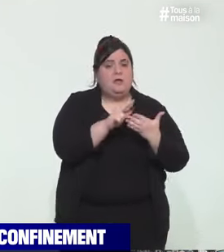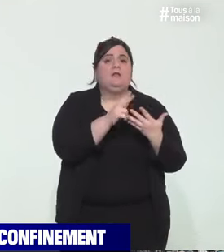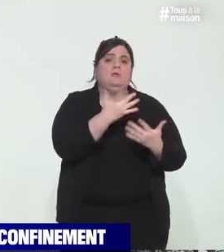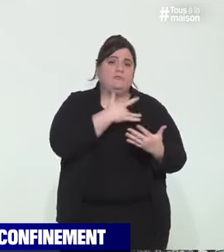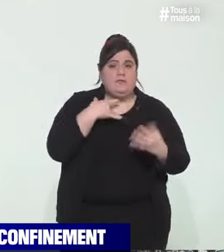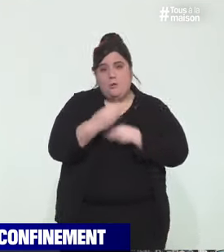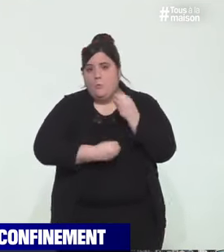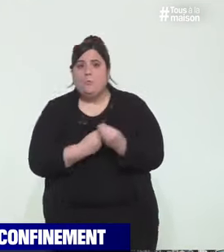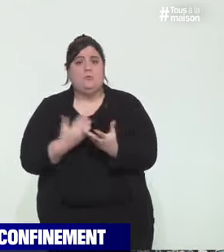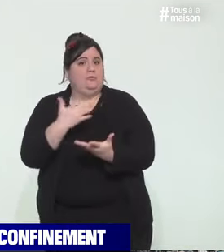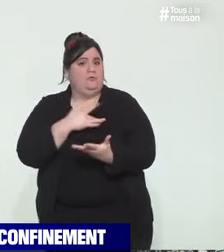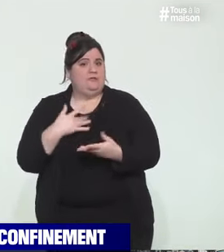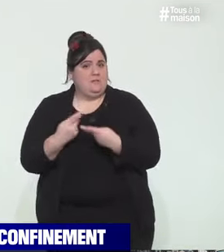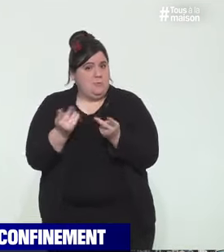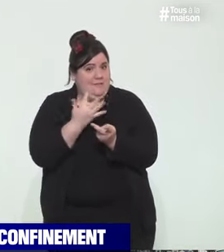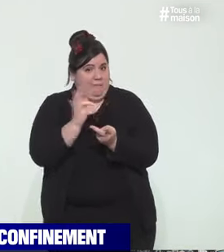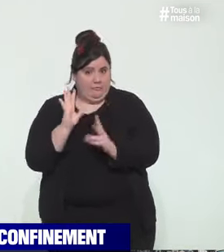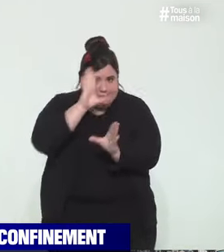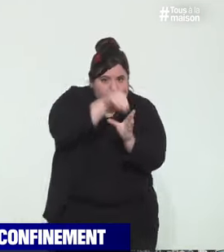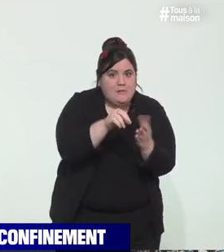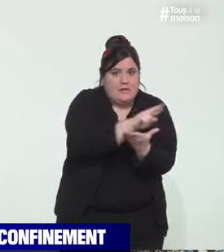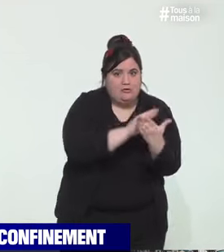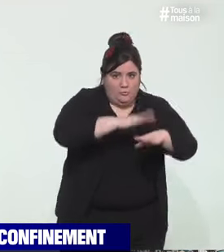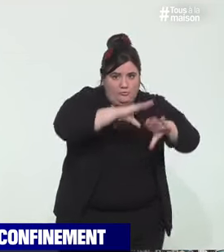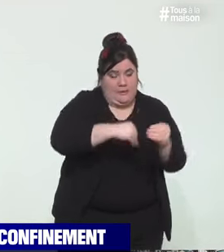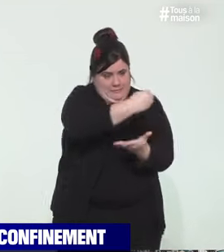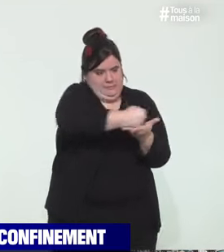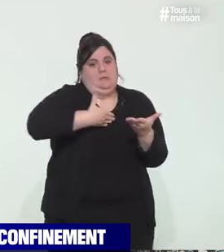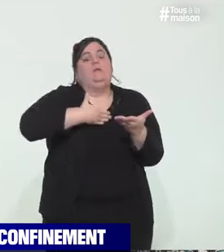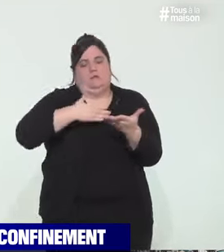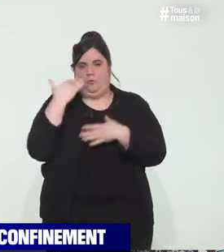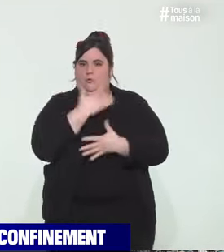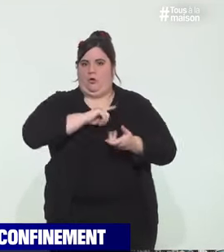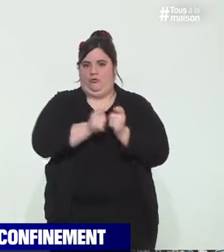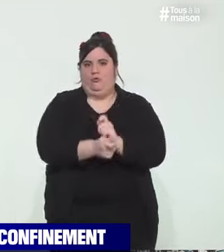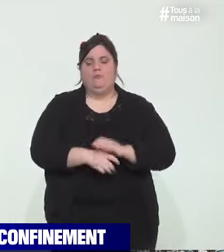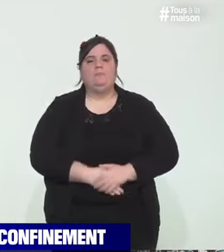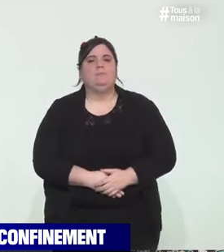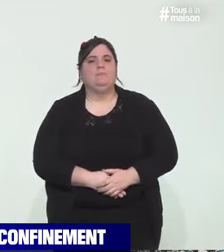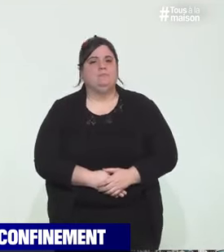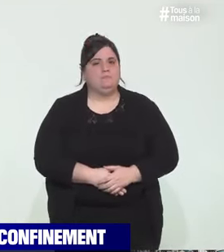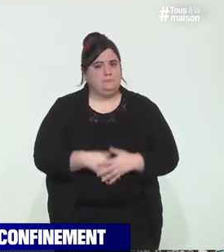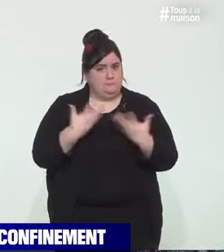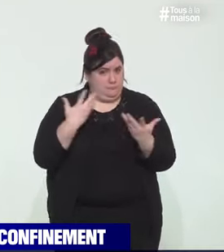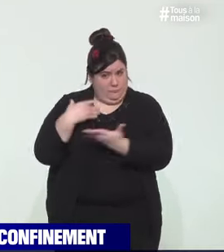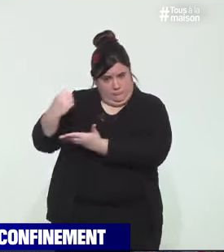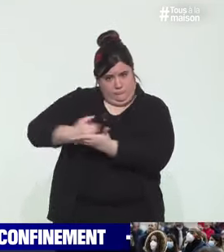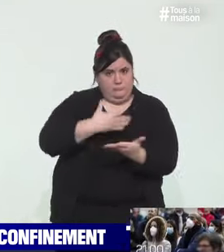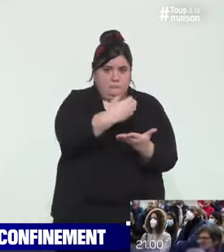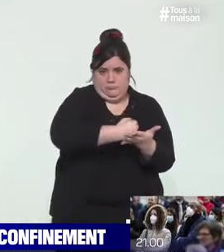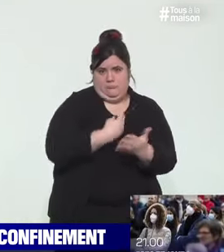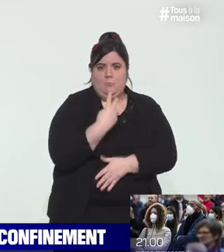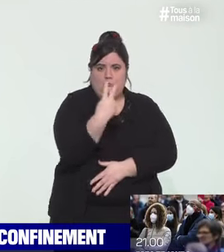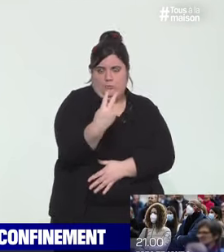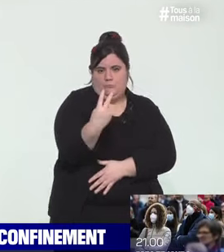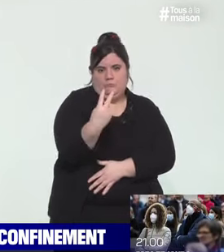région. Les données utilisées, vous le savez, illustrent deux notions importantes dans le suivi de l'épidémie. Celle